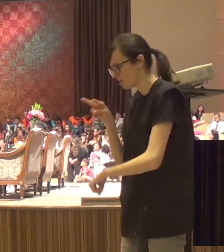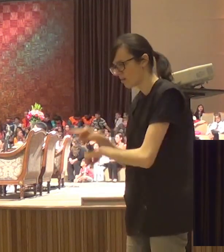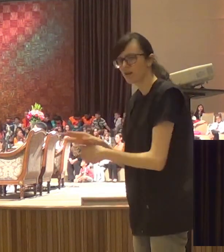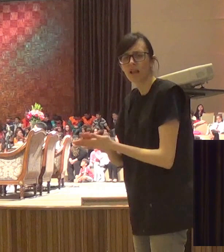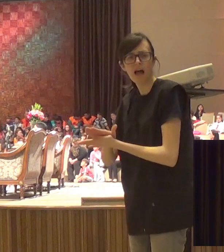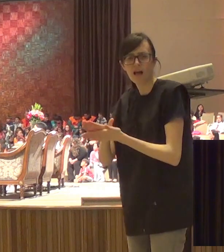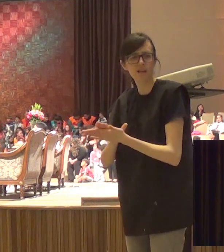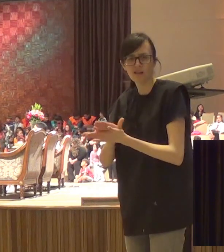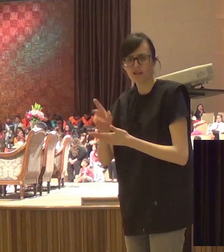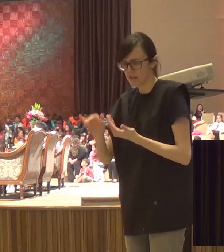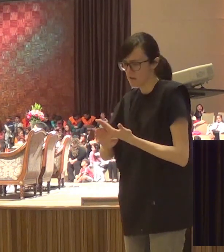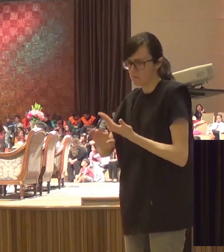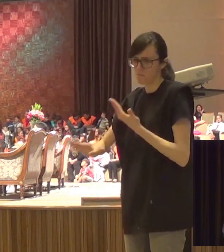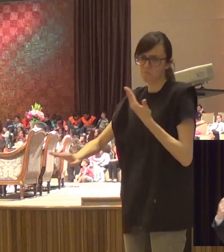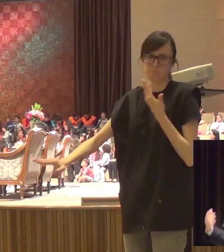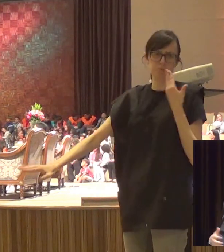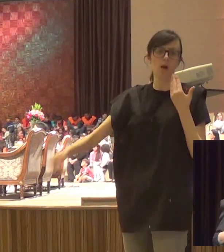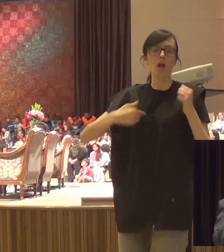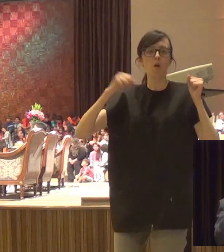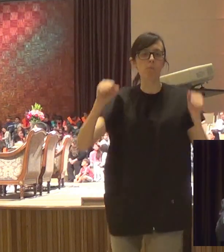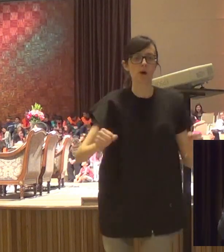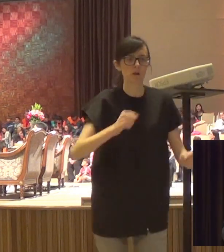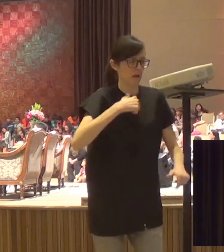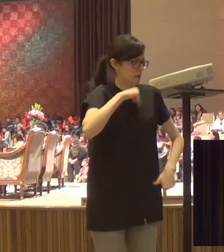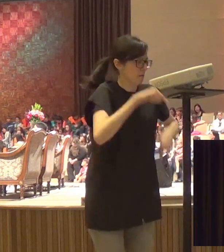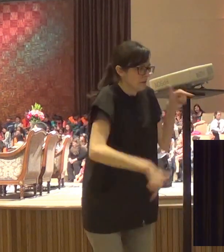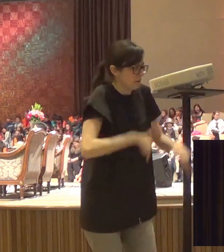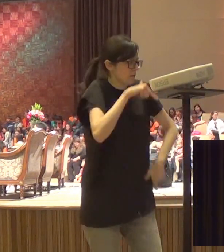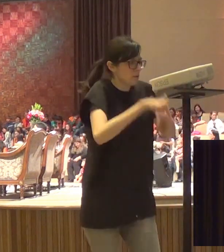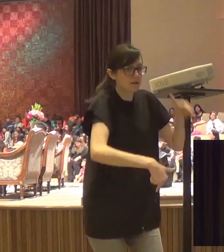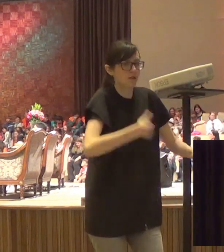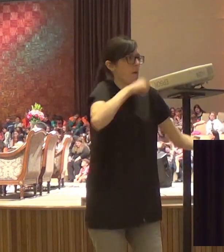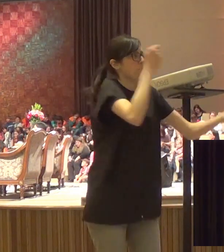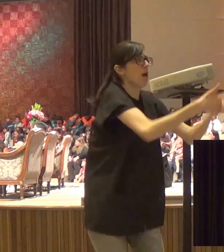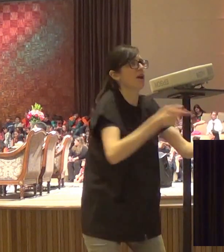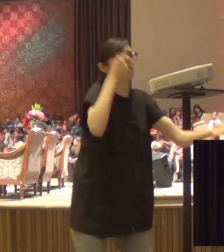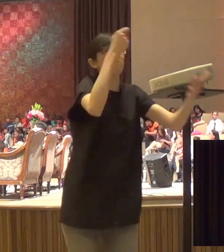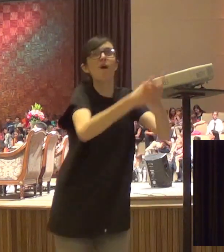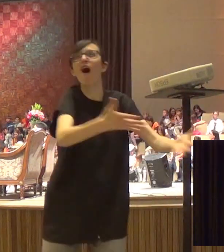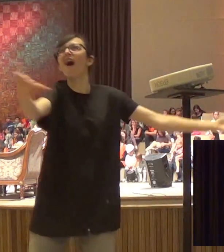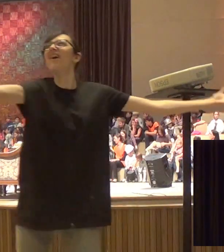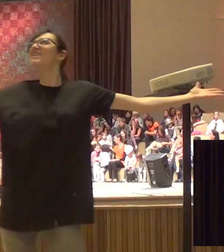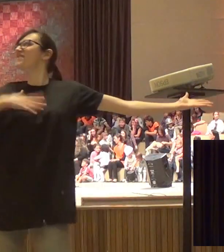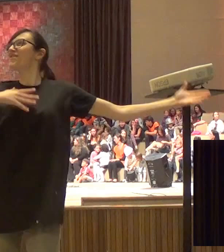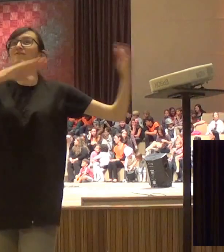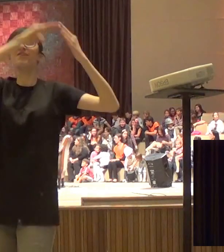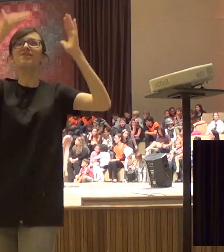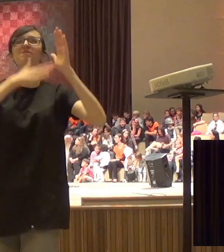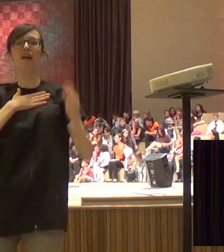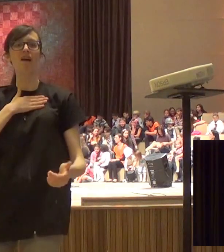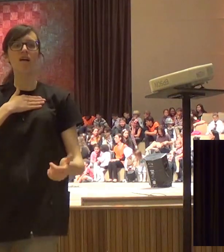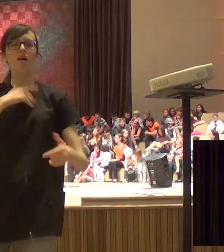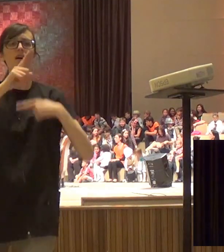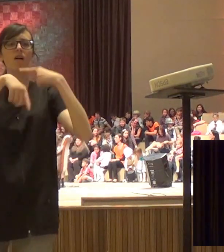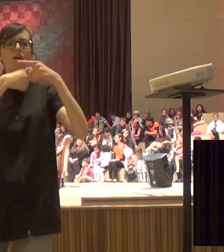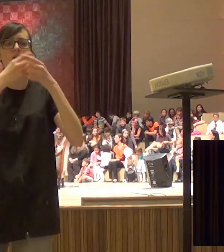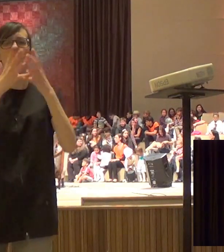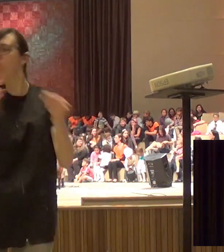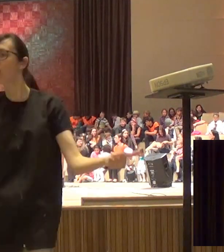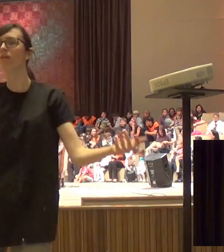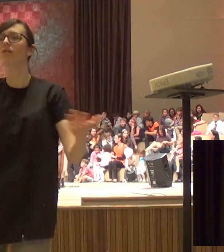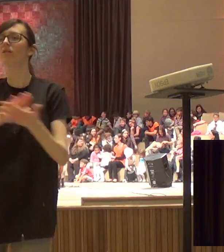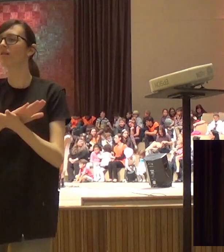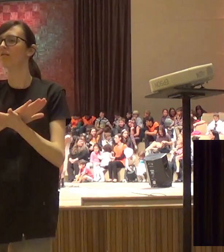filho, esse pai pode gastar uma vida inteira acumulando bens que não vão durar uma geração.